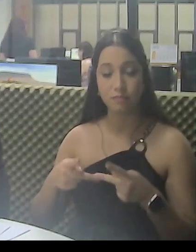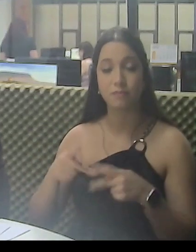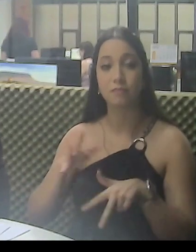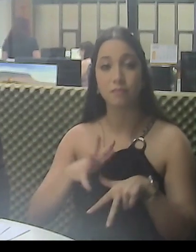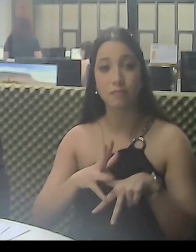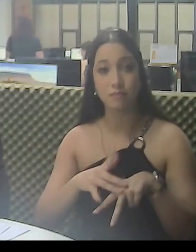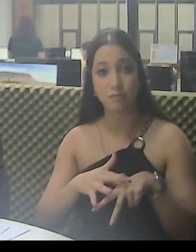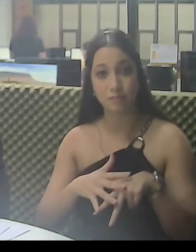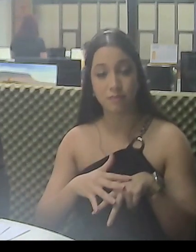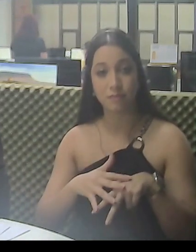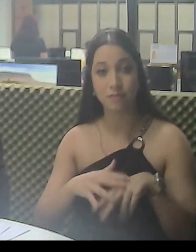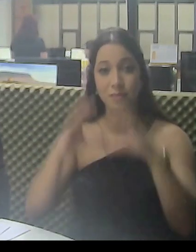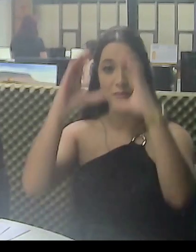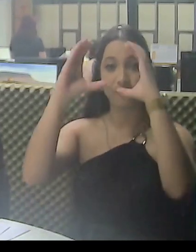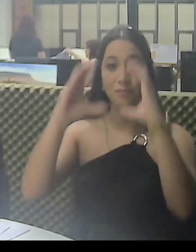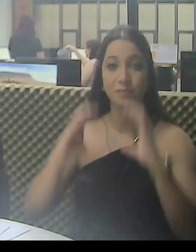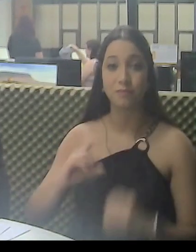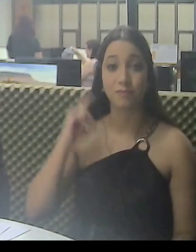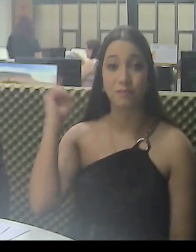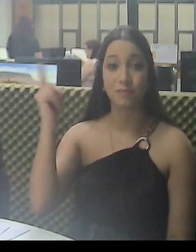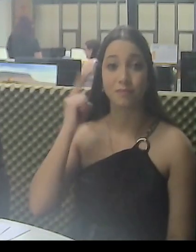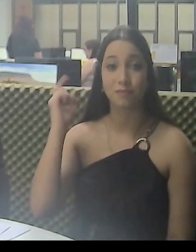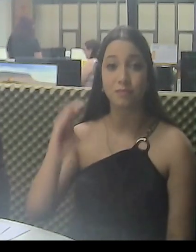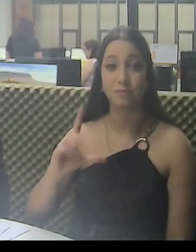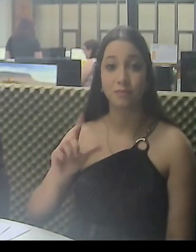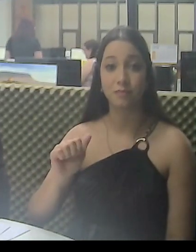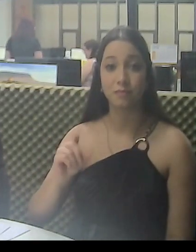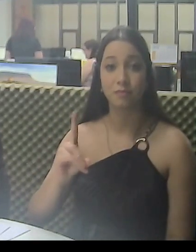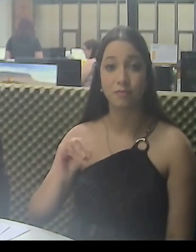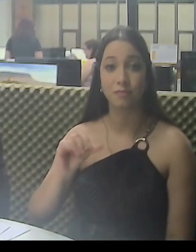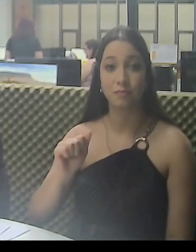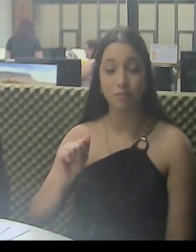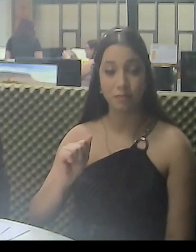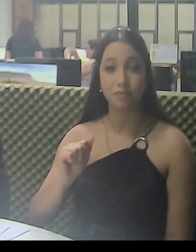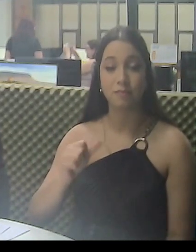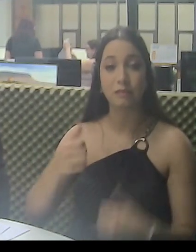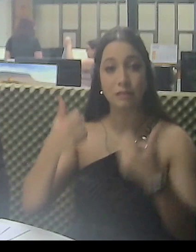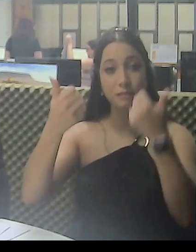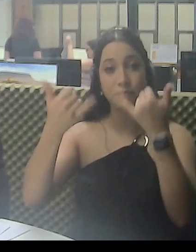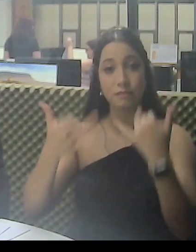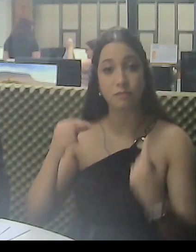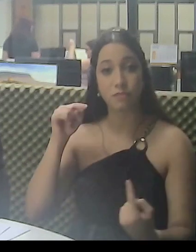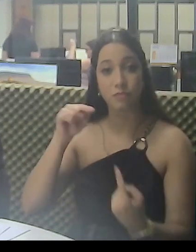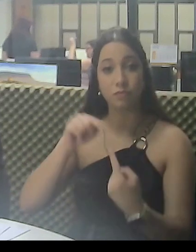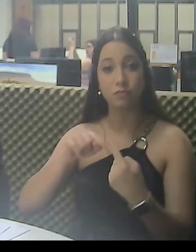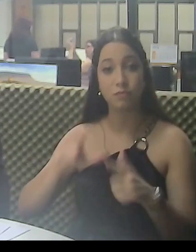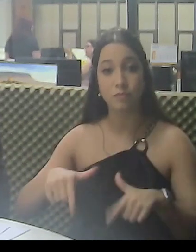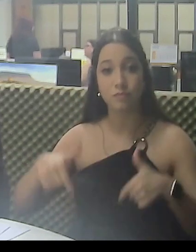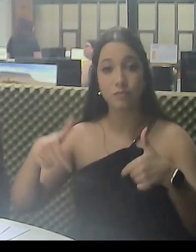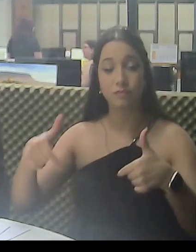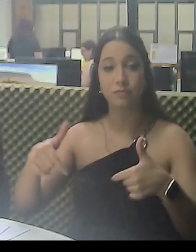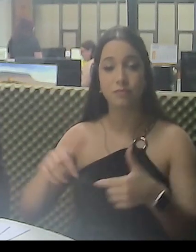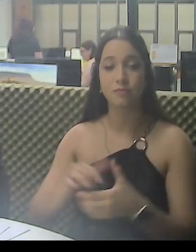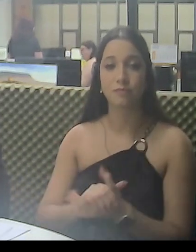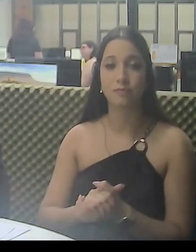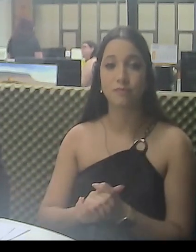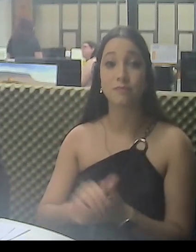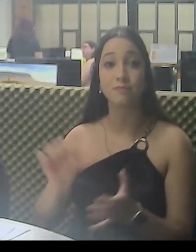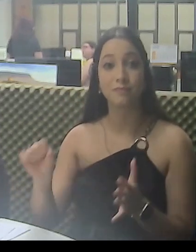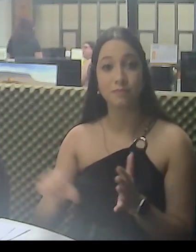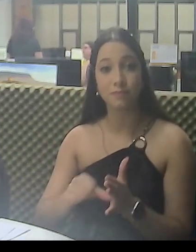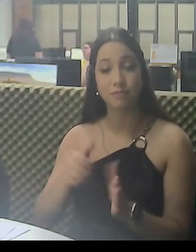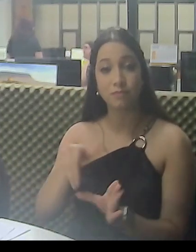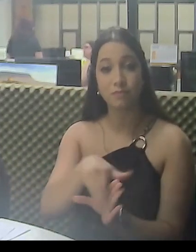pacientes. A coordenadora do ambulatório, Cláudia Spirandelli, explica o objetivo da ação. Primeiro, para